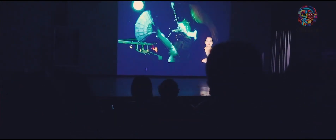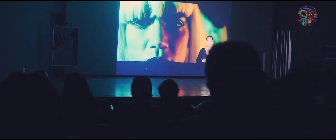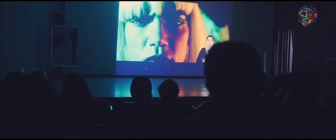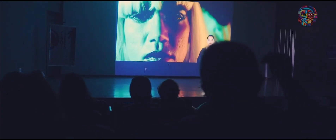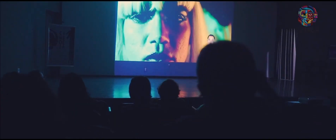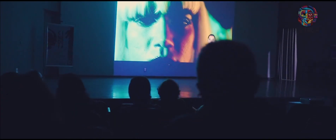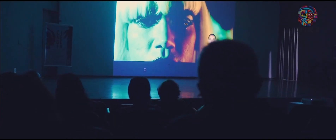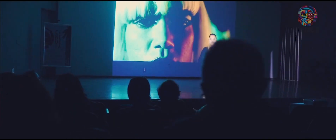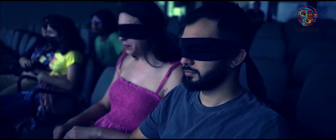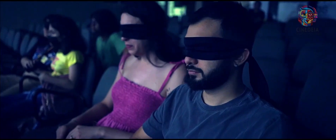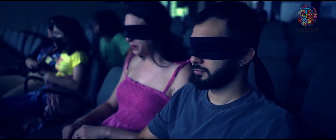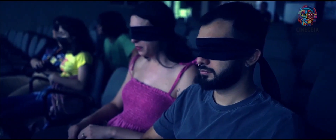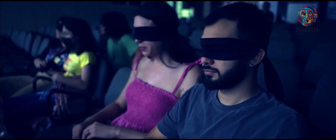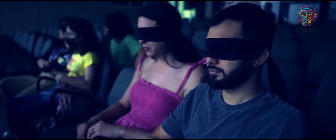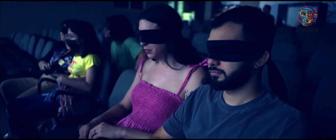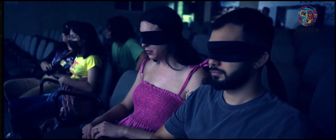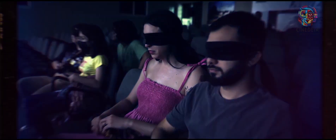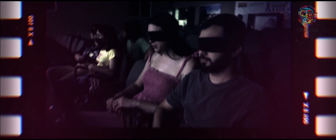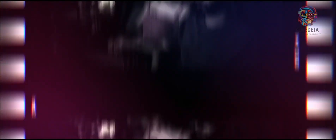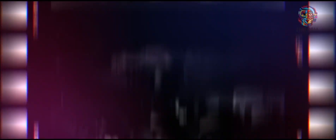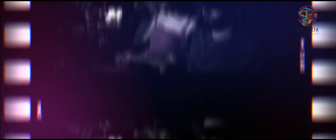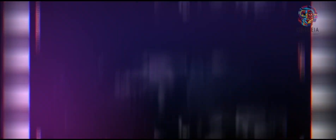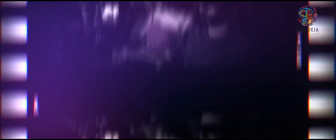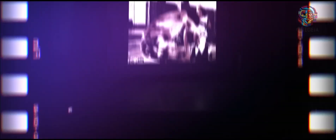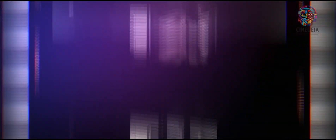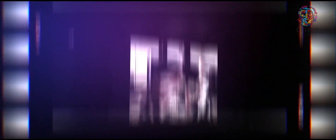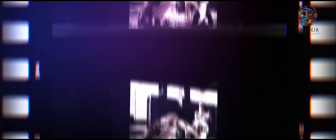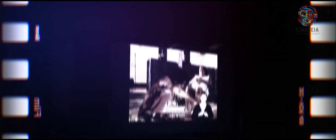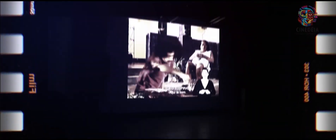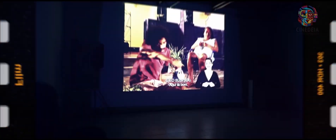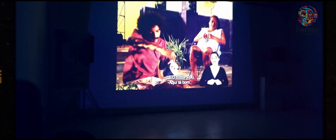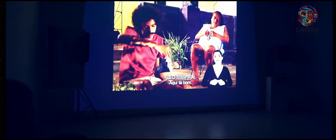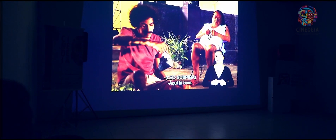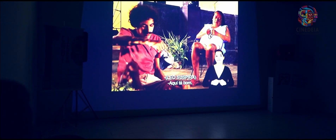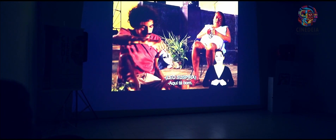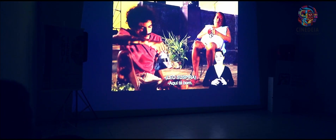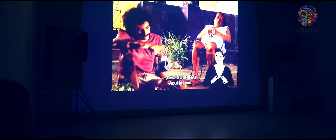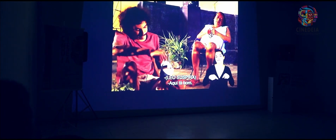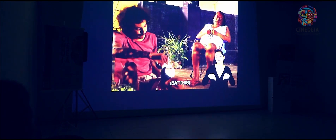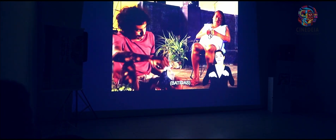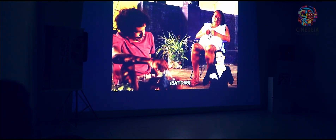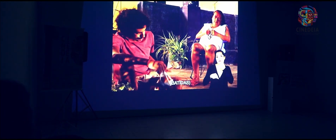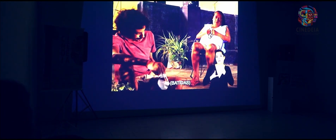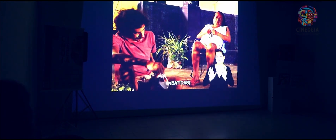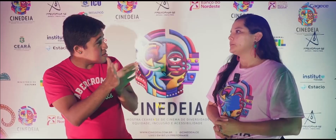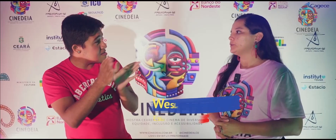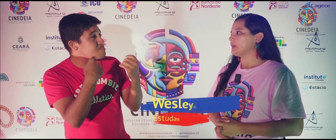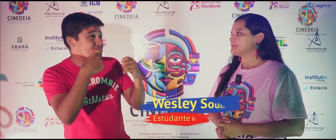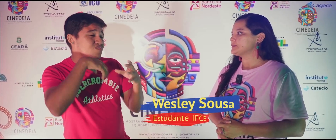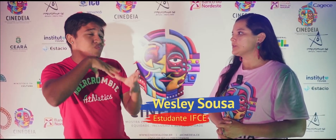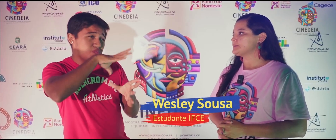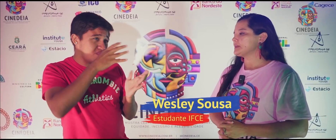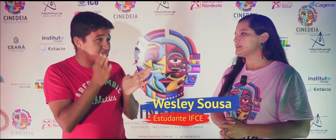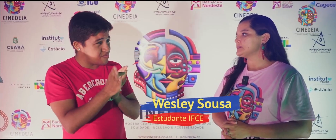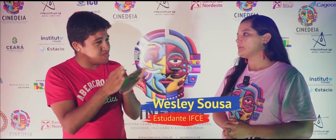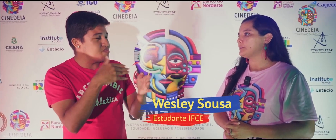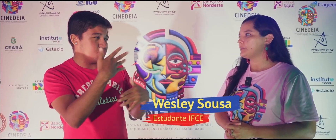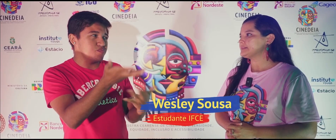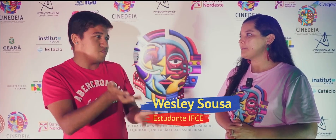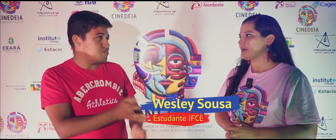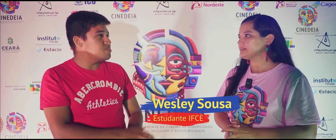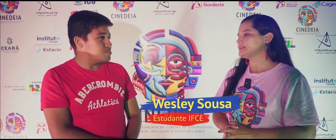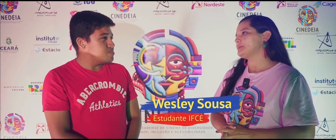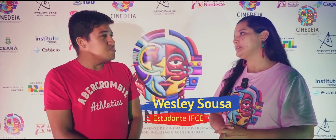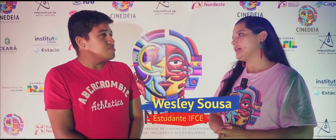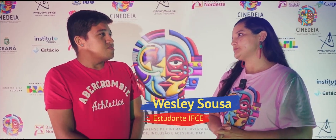produzo. No cinema, na arte, a gente geralmente é uma pessoa muito curiosa. Nós somos pessoas curiosas e